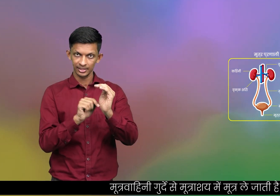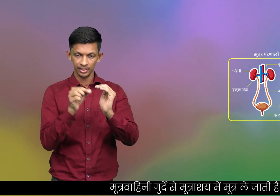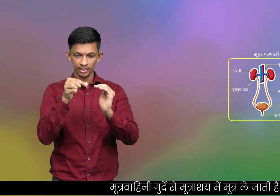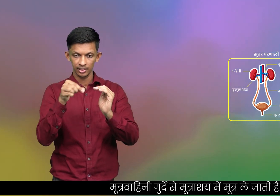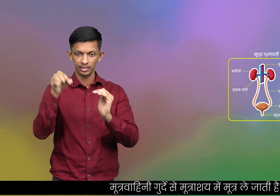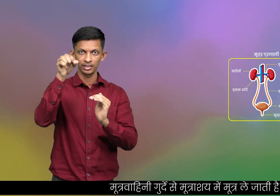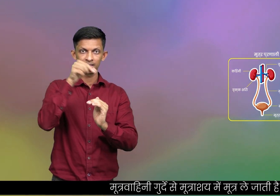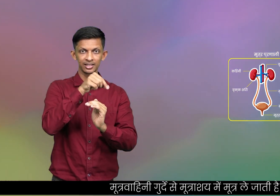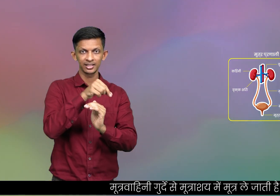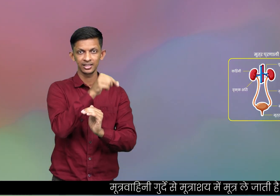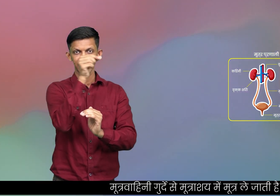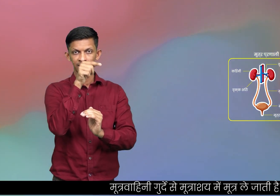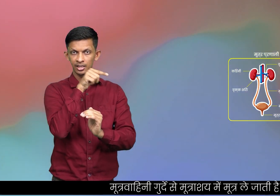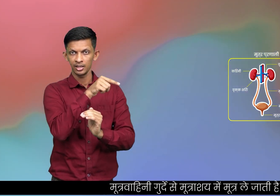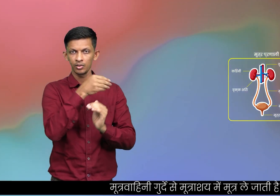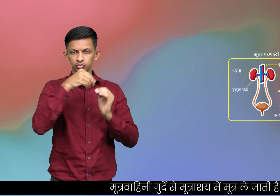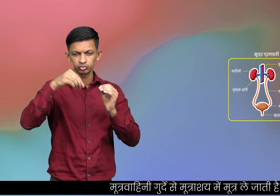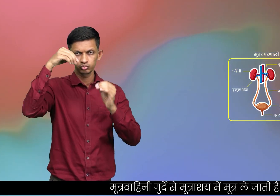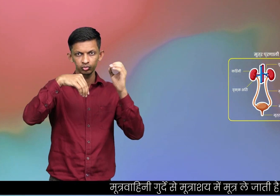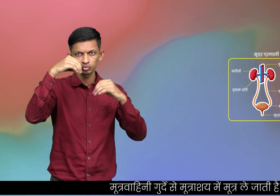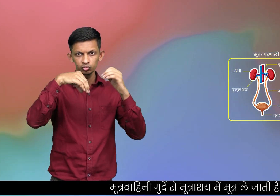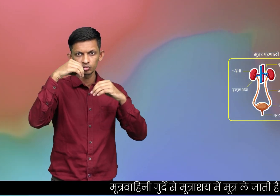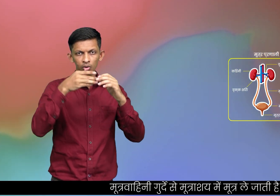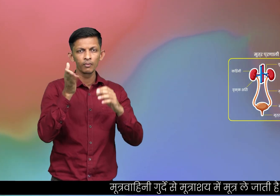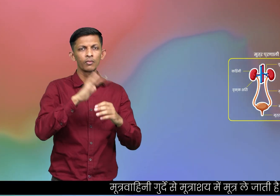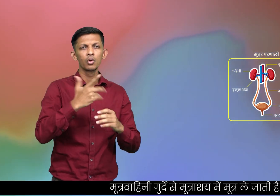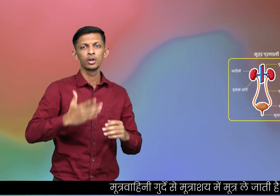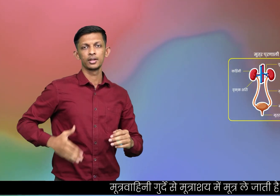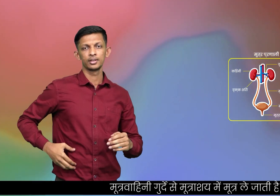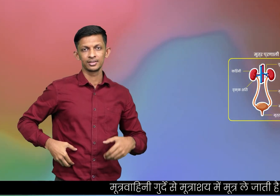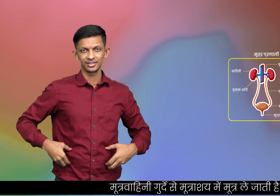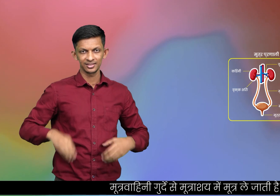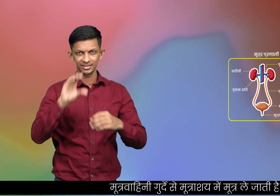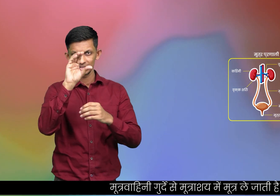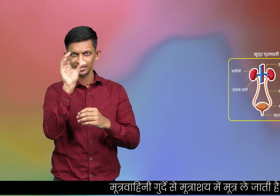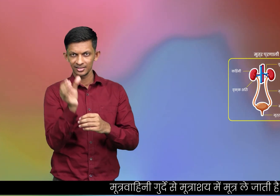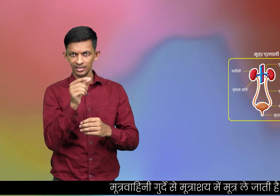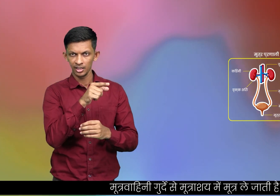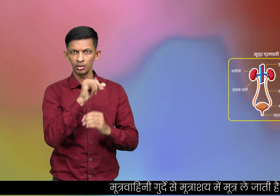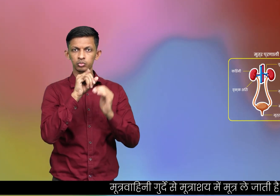मूत्रवाहिनी गुर्दे से मूत्राशय में मूत्र ले जाती है।